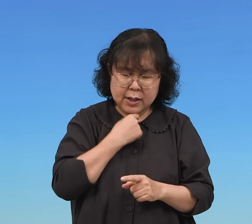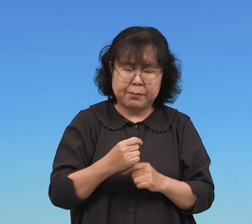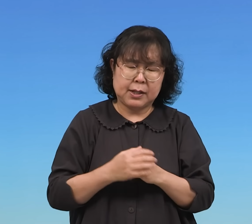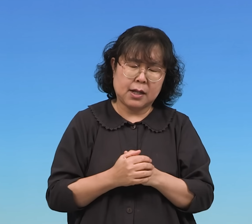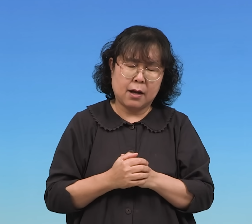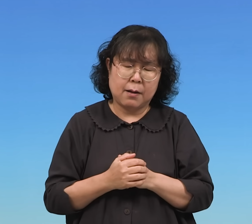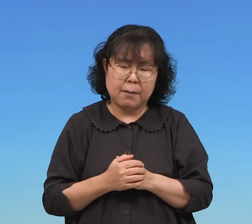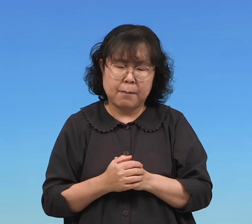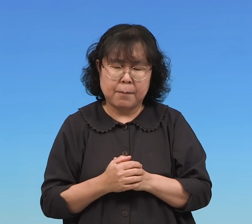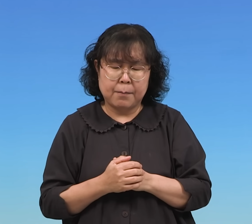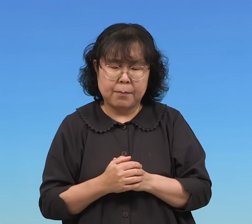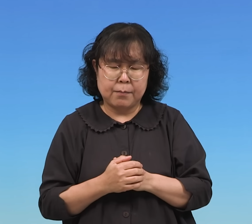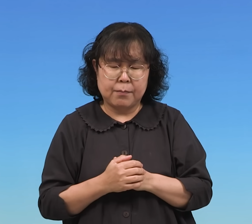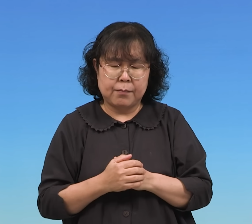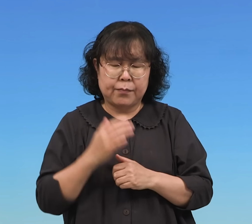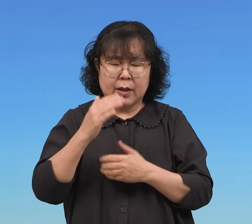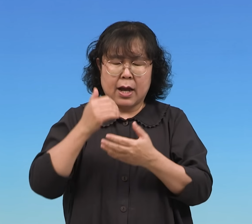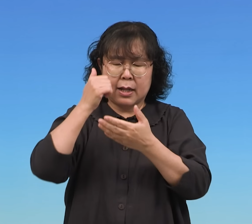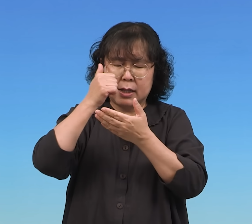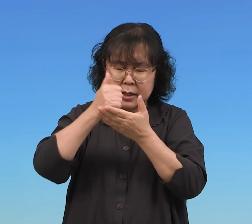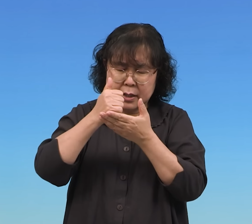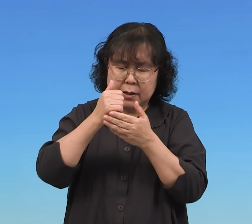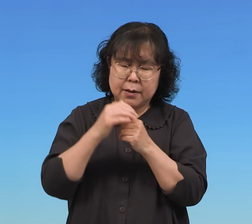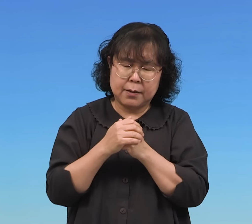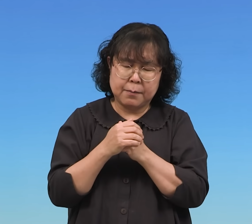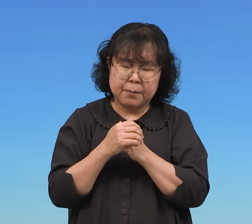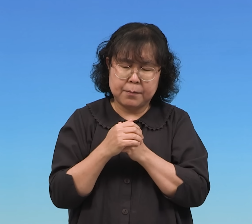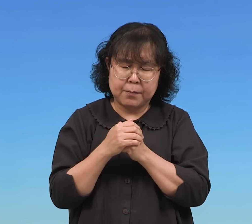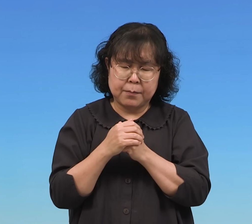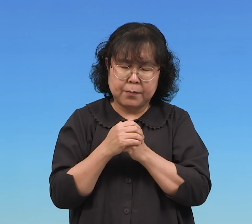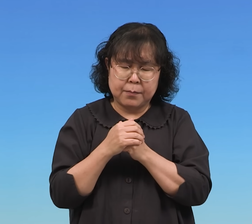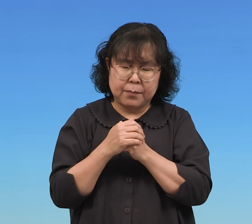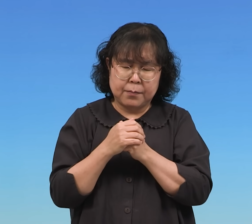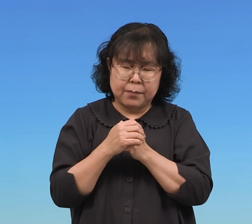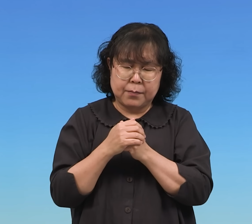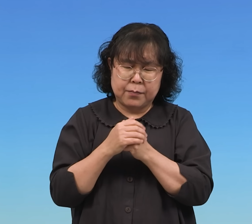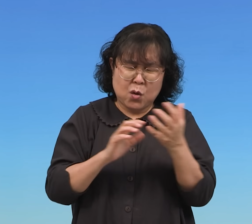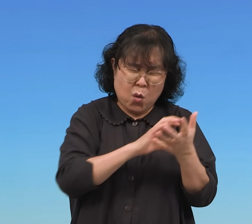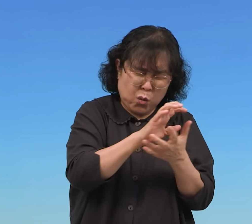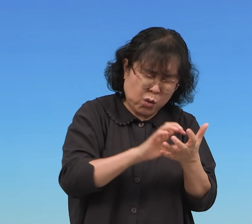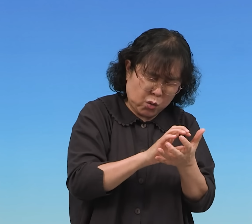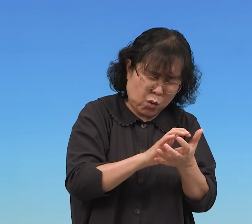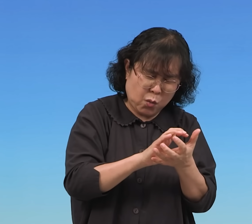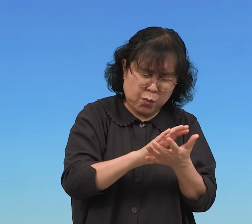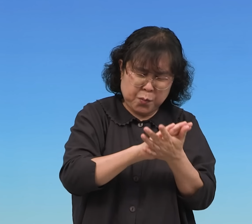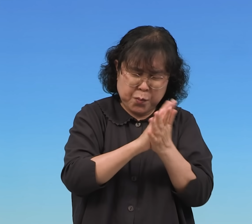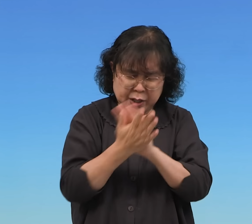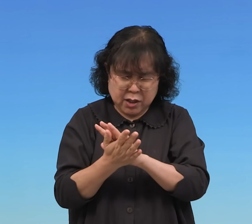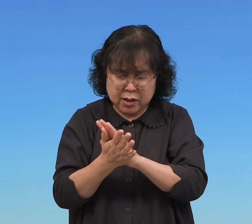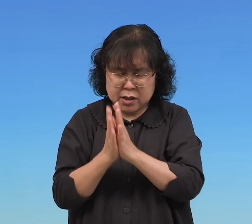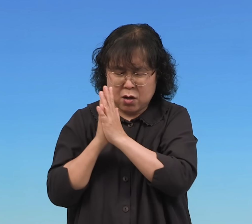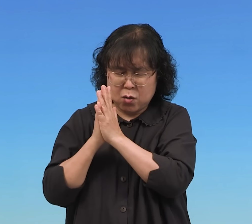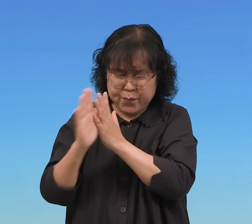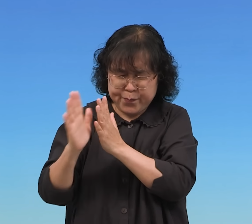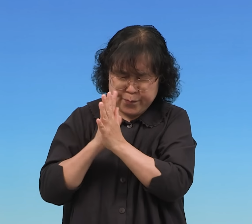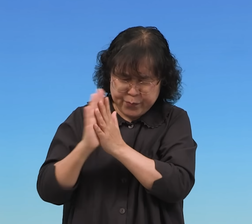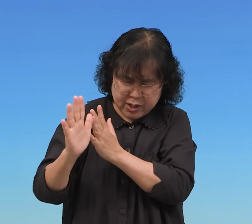말씀 회복되어서 하나님 카오스에서 코스모스로 변화되는 우리 삶의 질서가 회복된